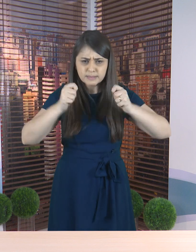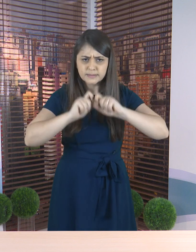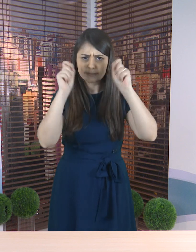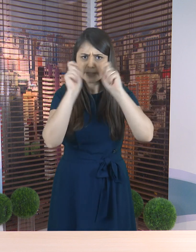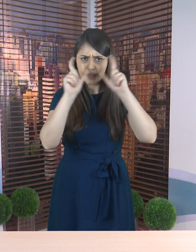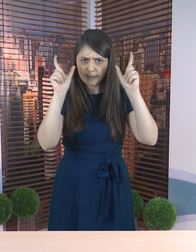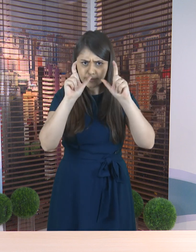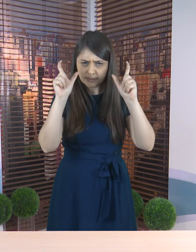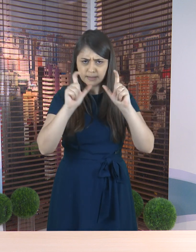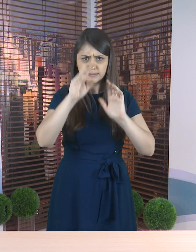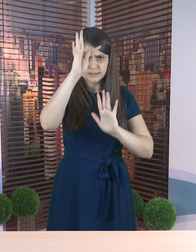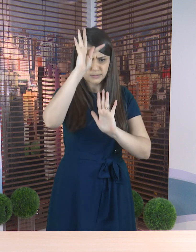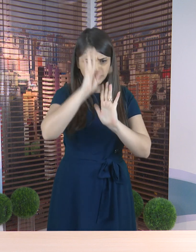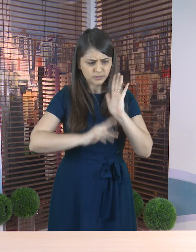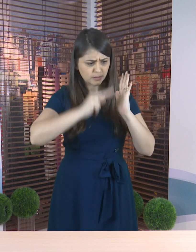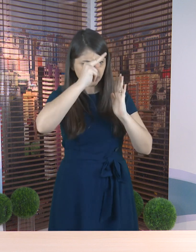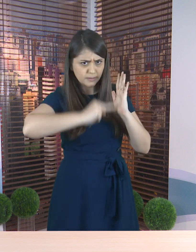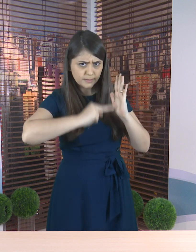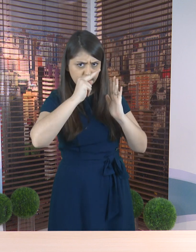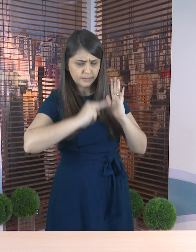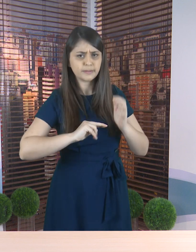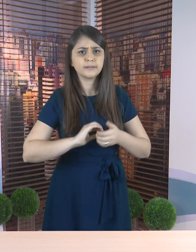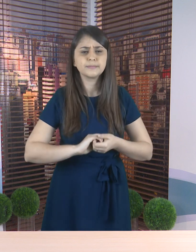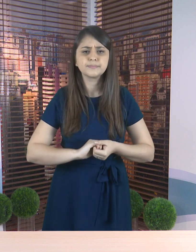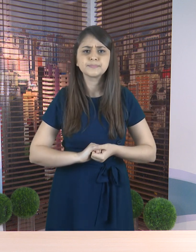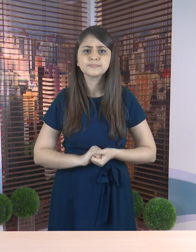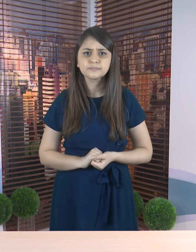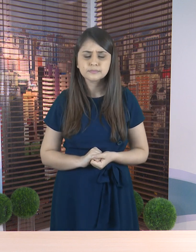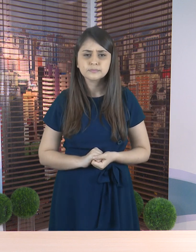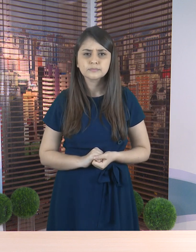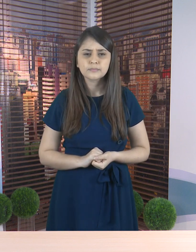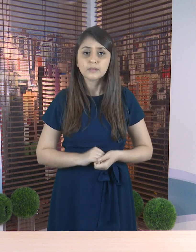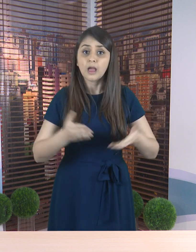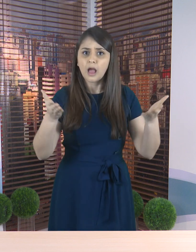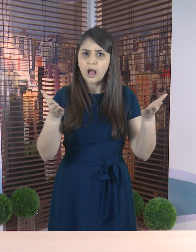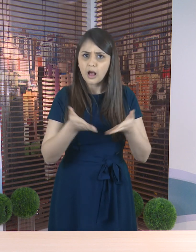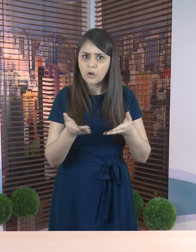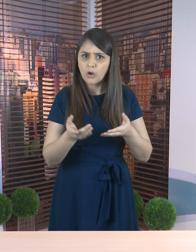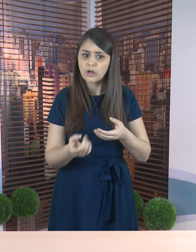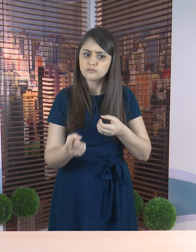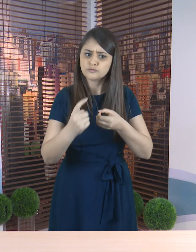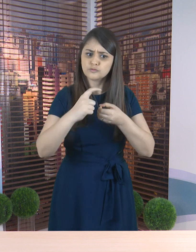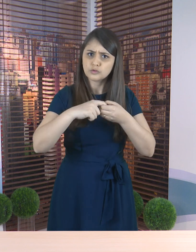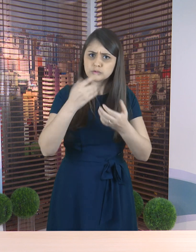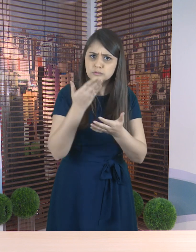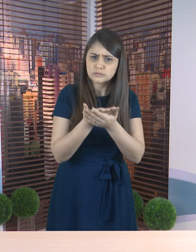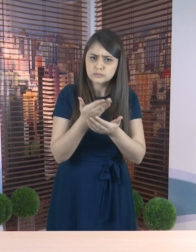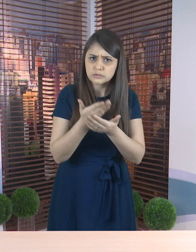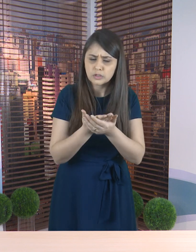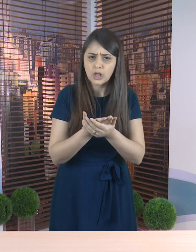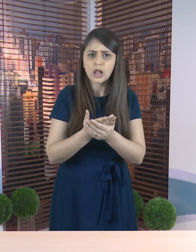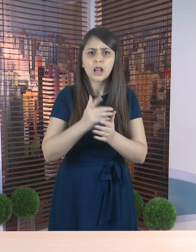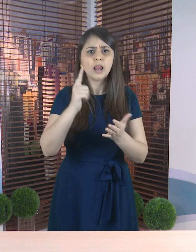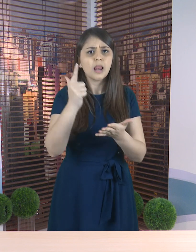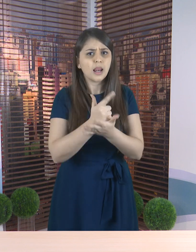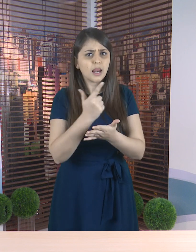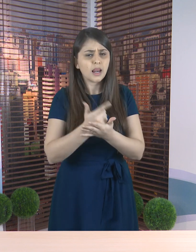Jó. O nosso foco recai sobre o discurso do terceiro amigo de Jó, Zofar. Dos três,